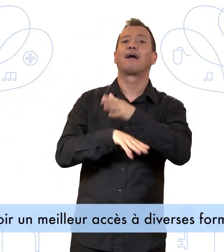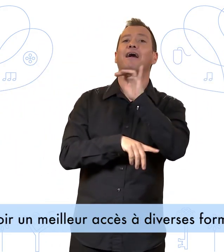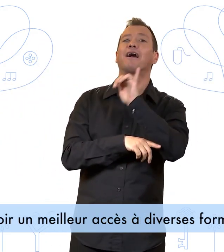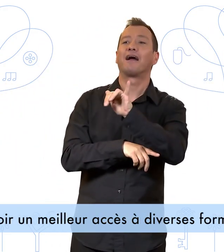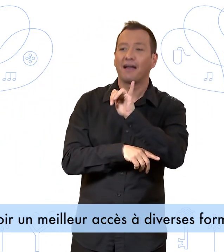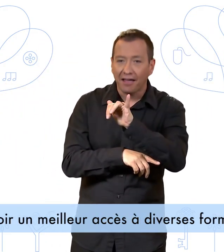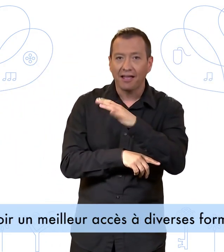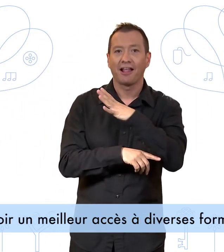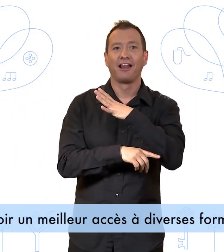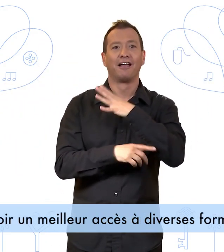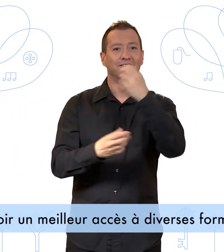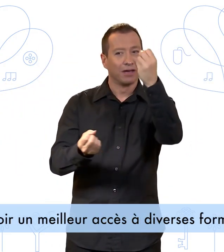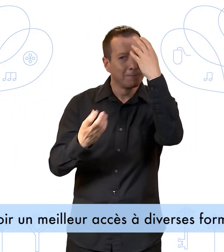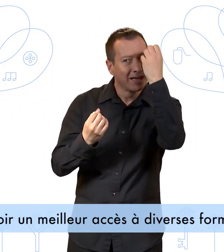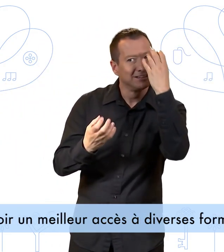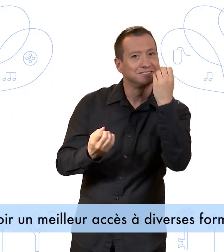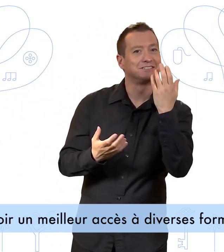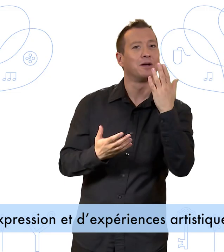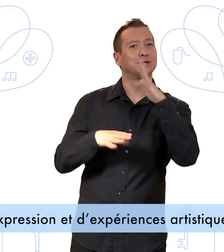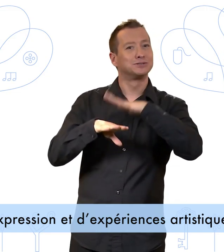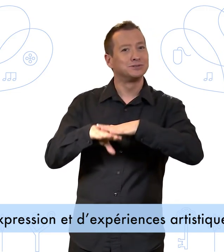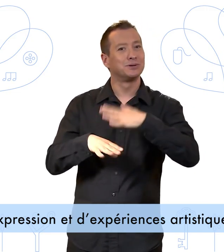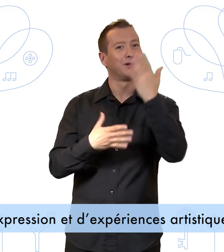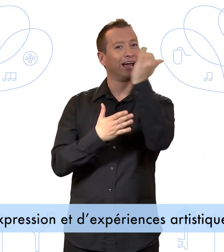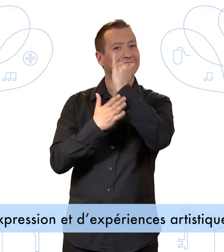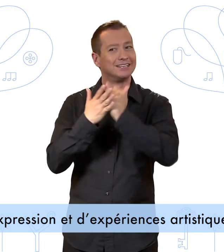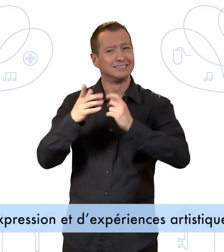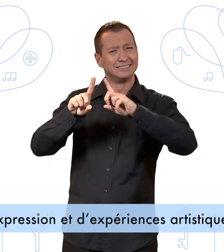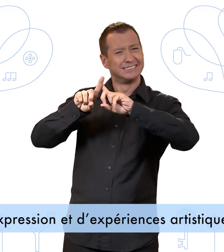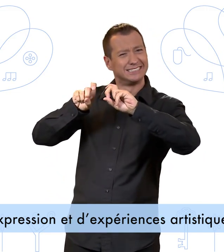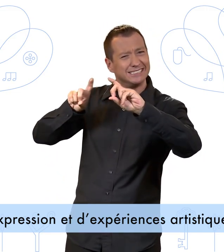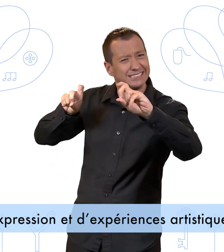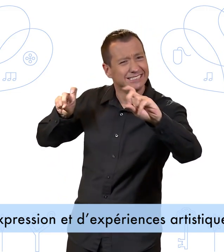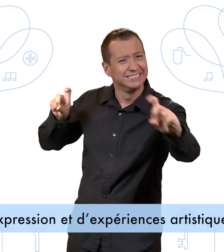d'avoir un meilleur accès à diverses formes d'expression et d'expérience